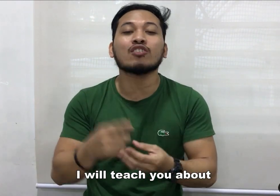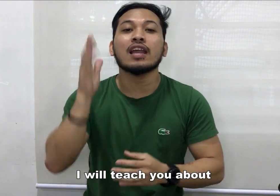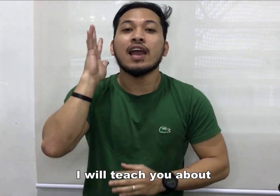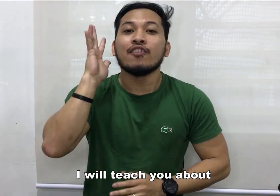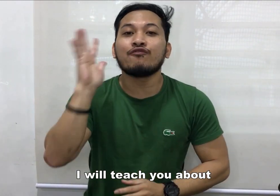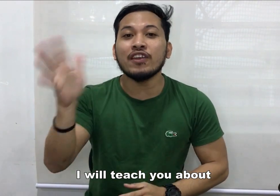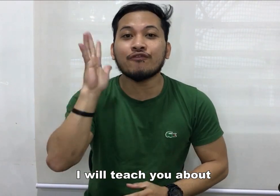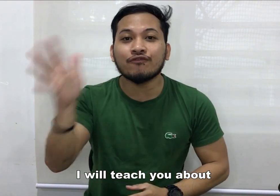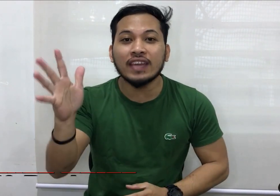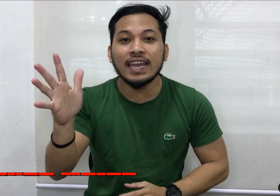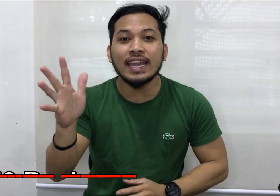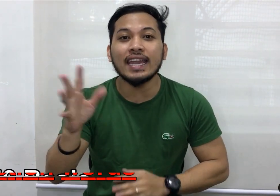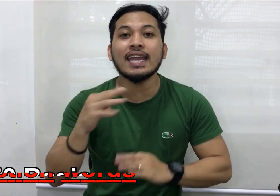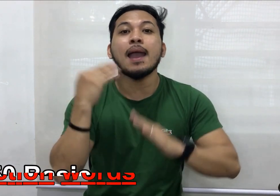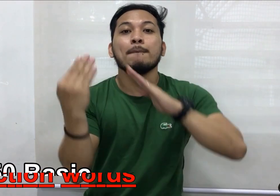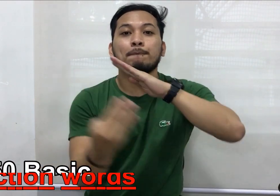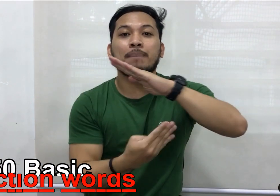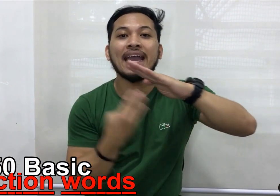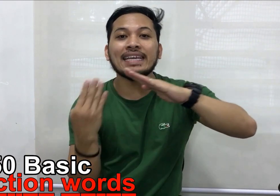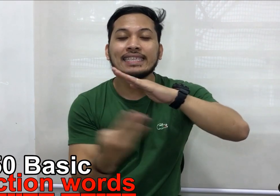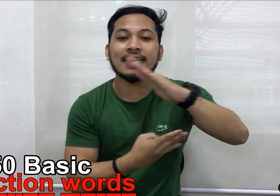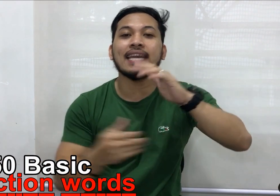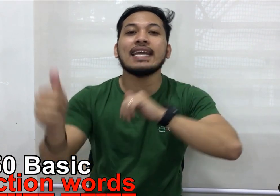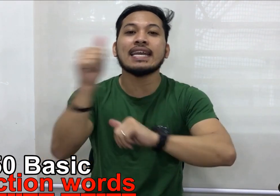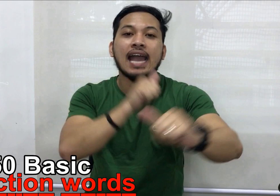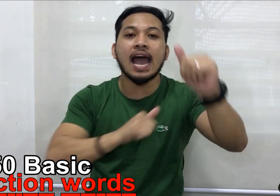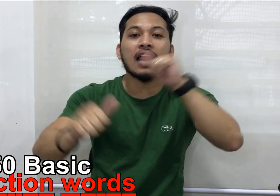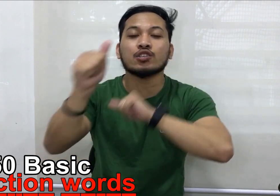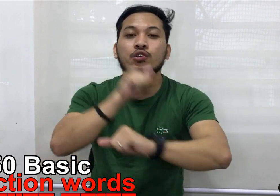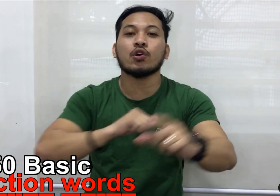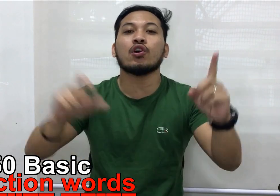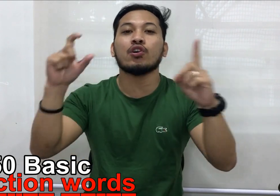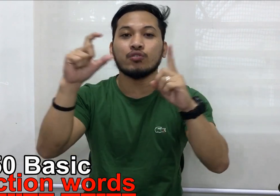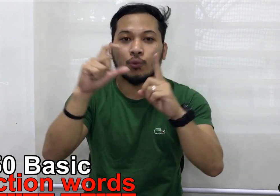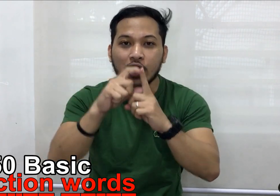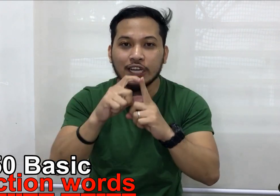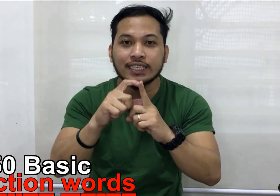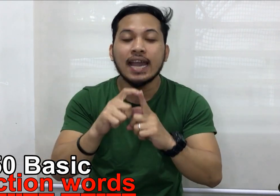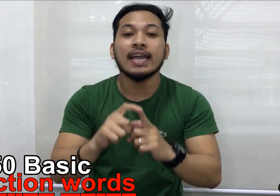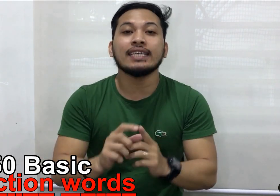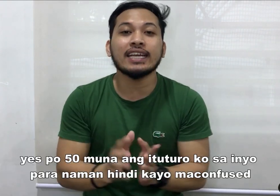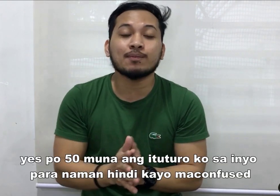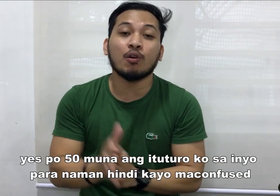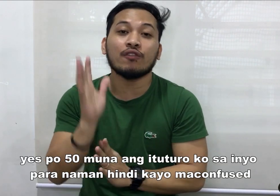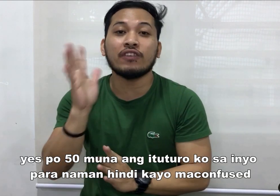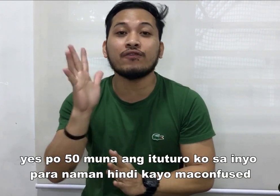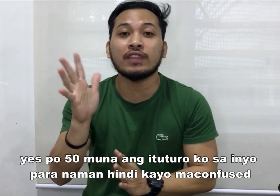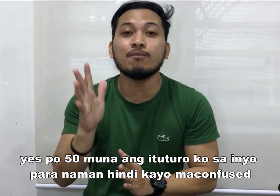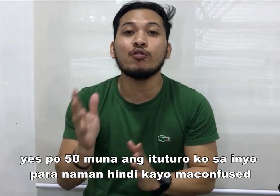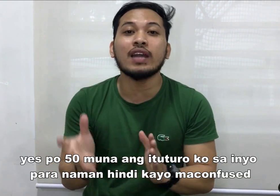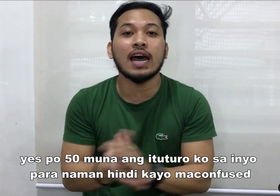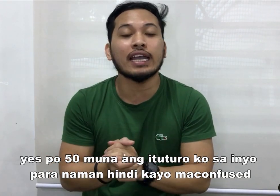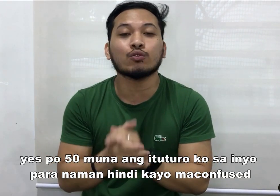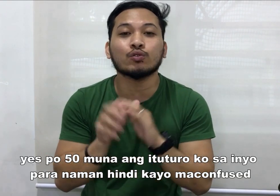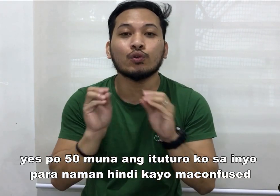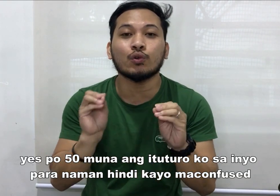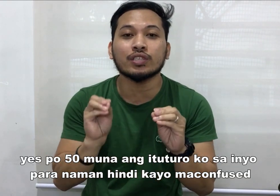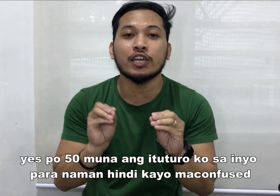about 50 basic action words. Yes po, 50 muna ang ituturo ko sa